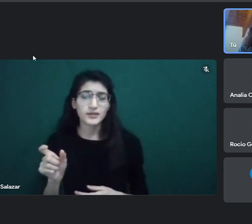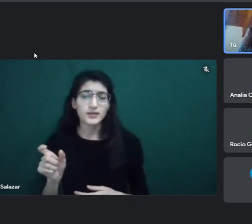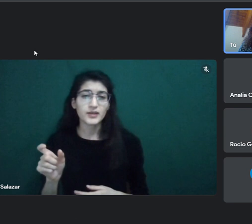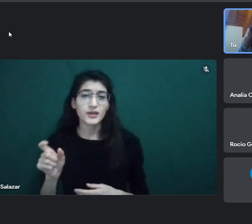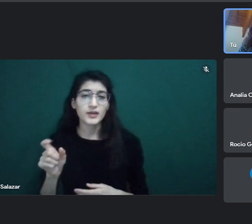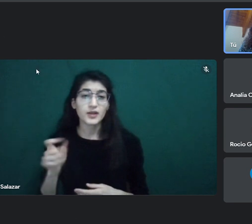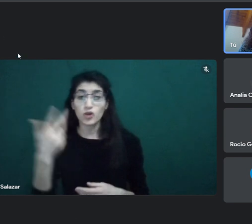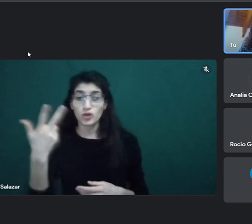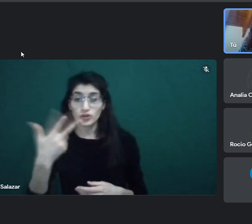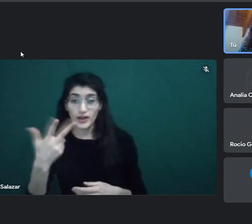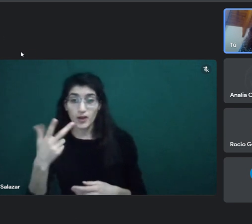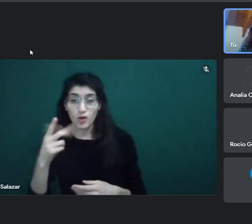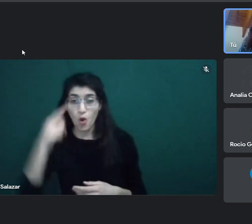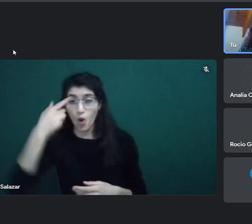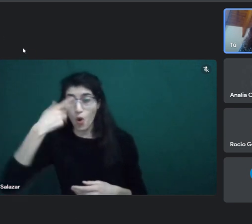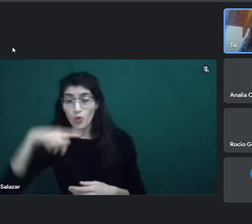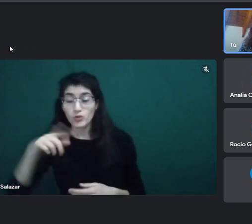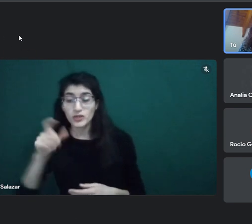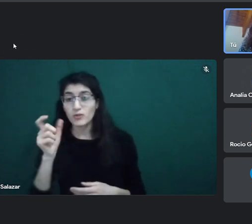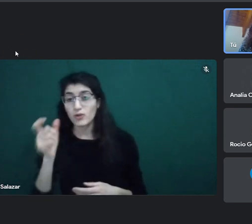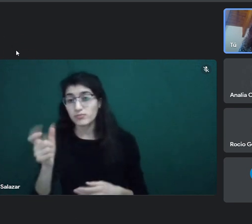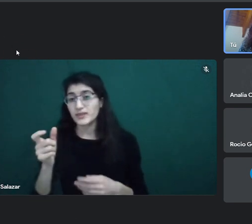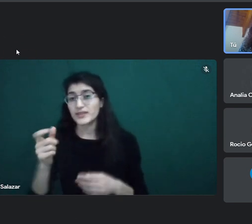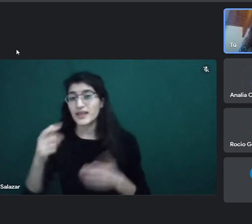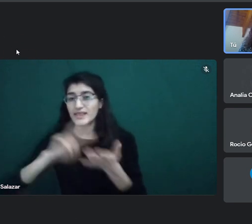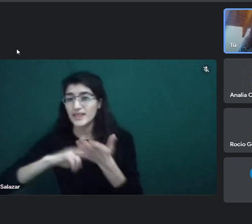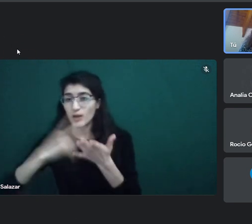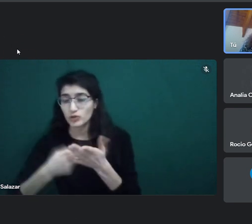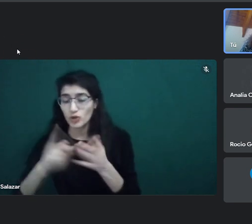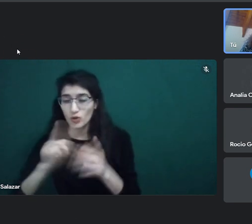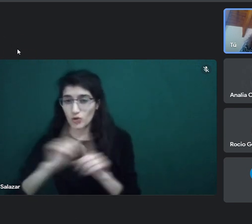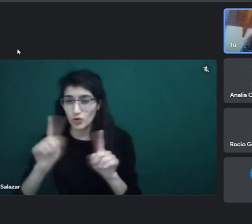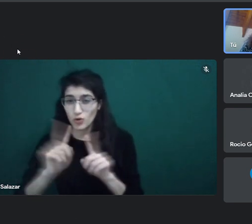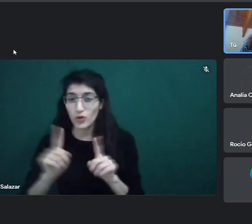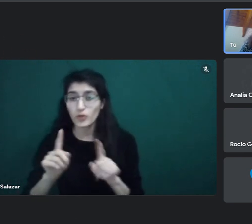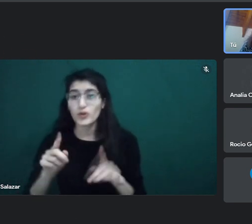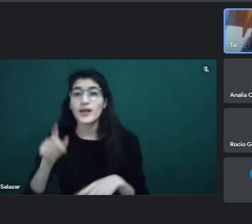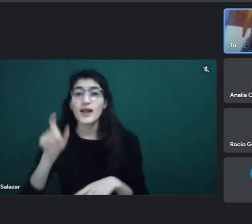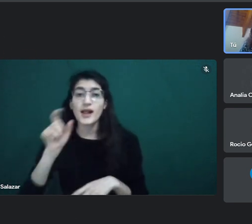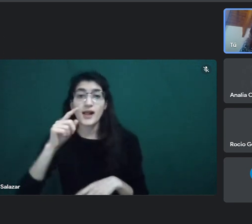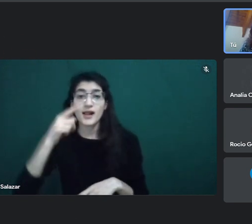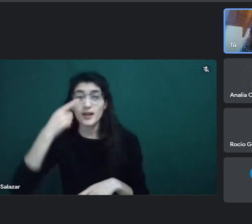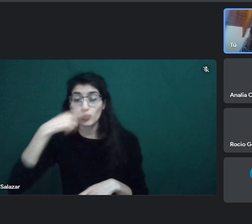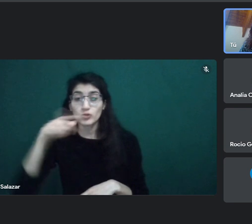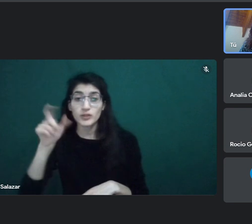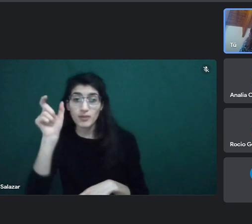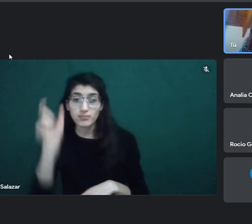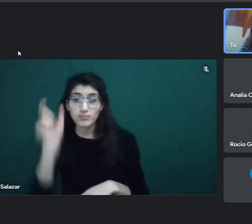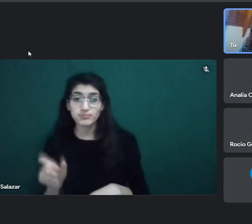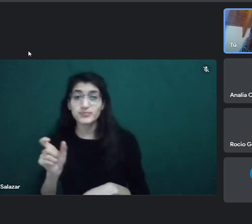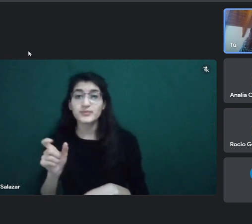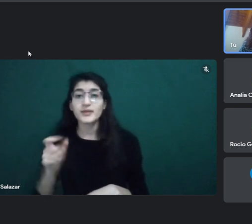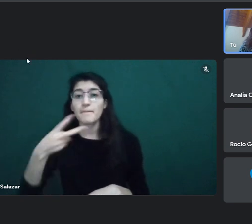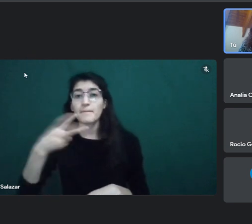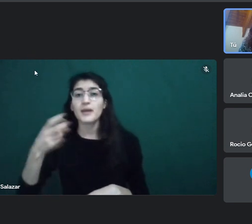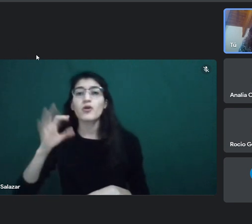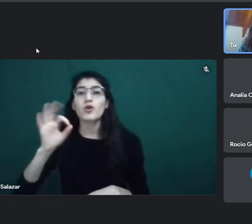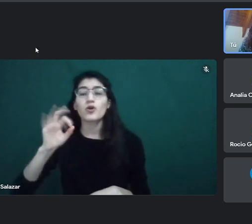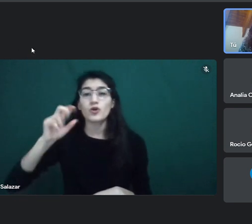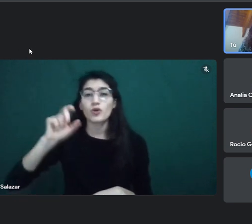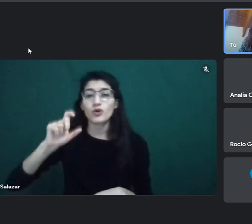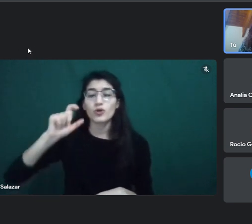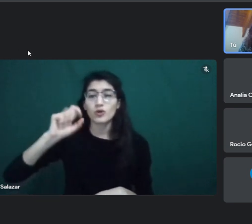y would, no se traducen. El would indica condicional y el will y el shall futuro.